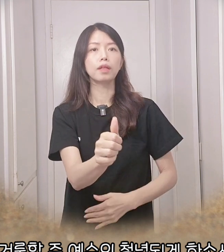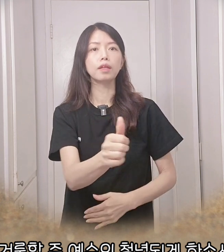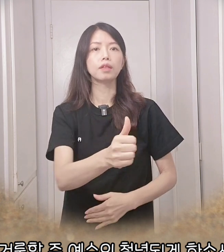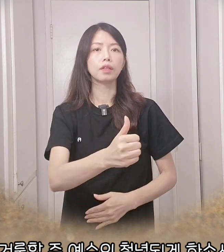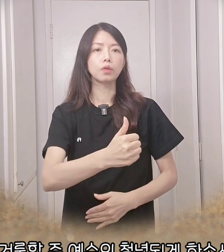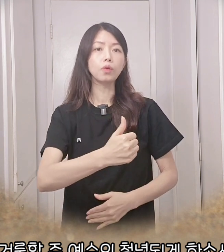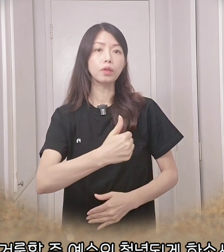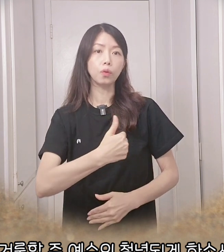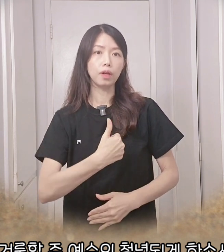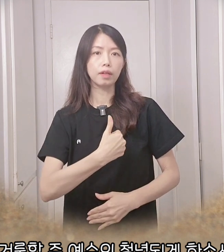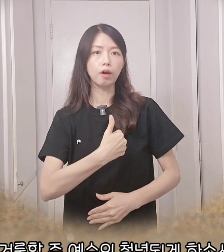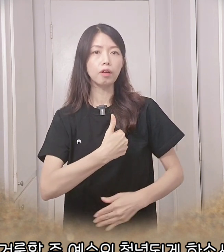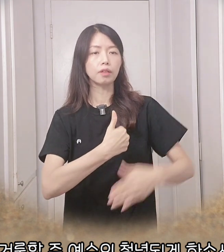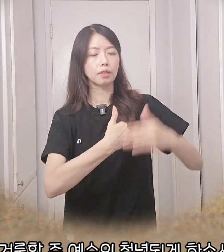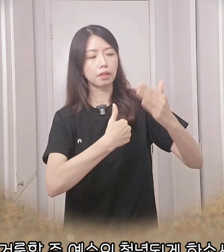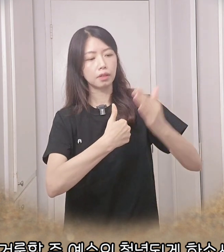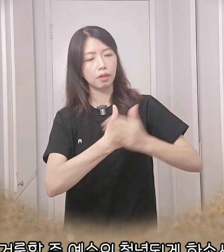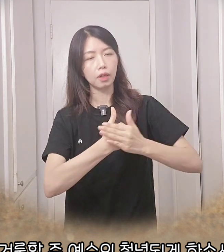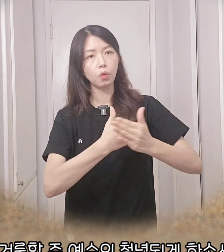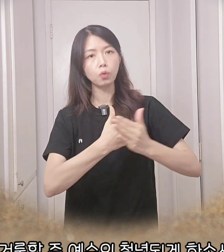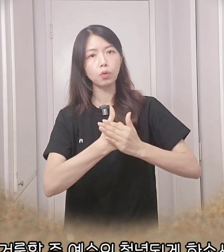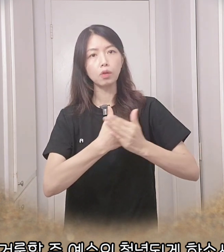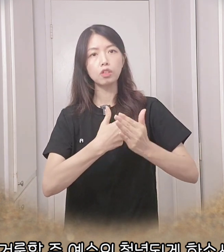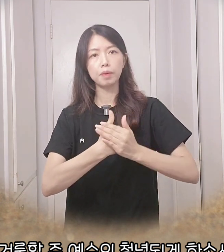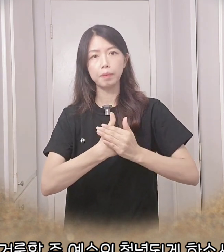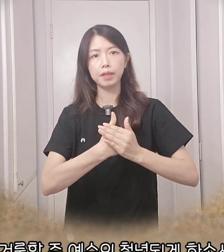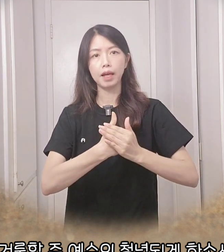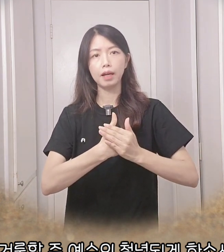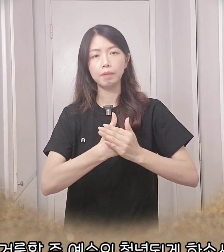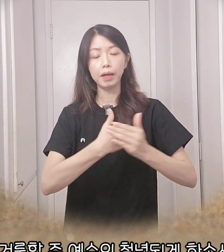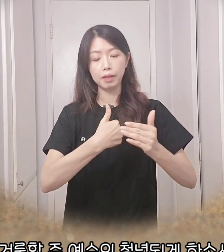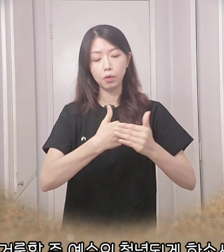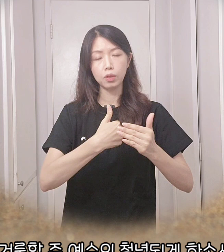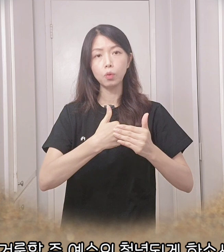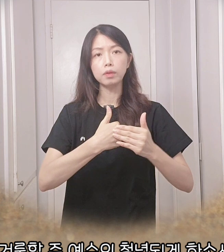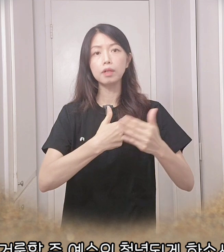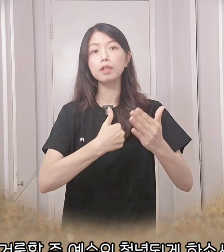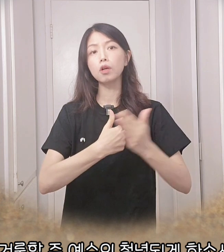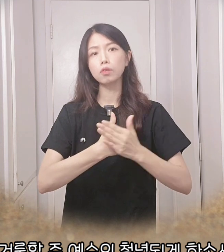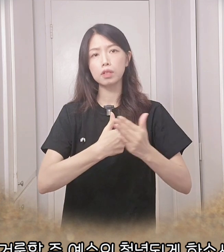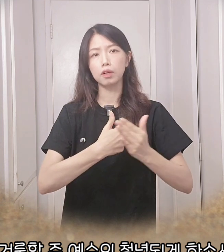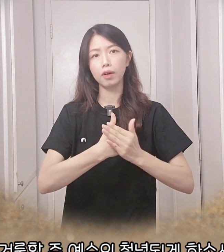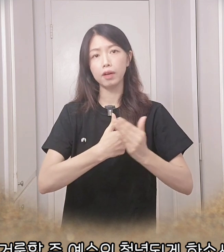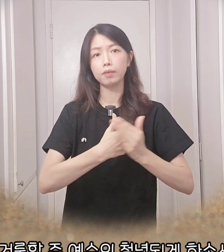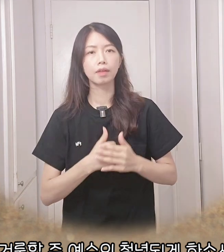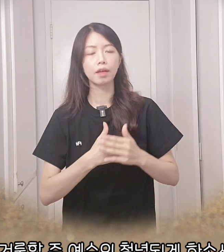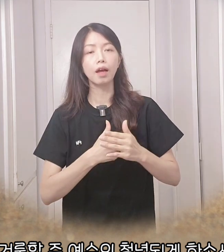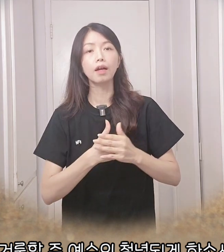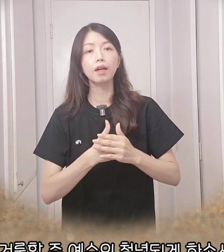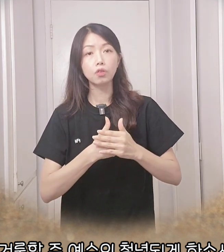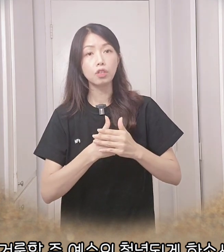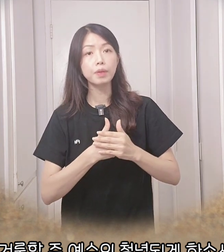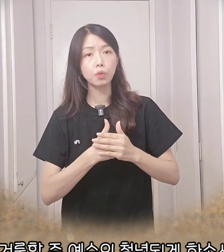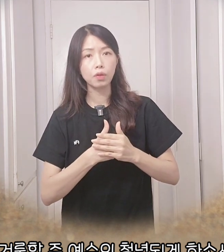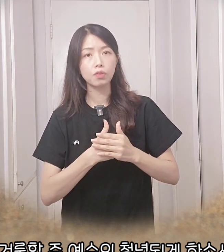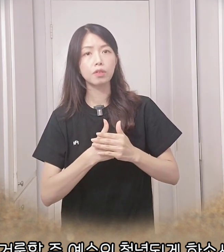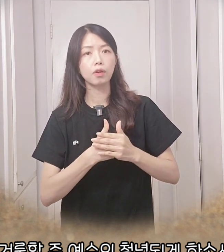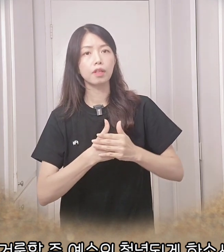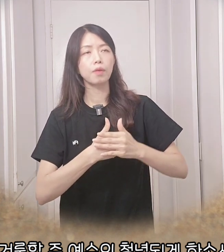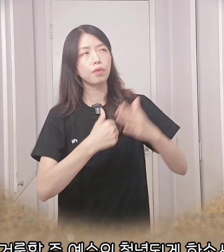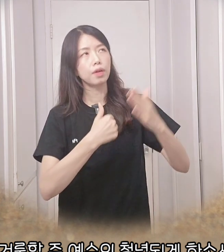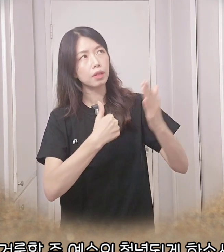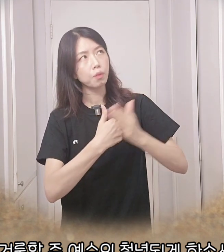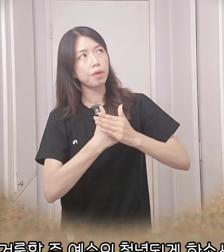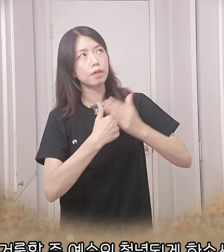도울 때는 손을 돌려서 이렇게 톡톡 쳐주시면 됩니다. 반대로 이 손등을 쳐주시는 거예요. 주님이 도와주신